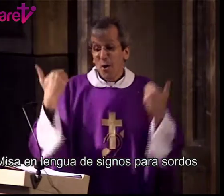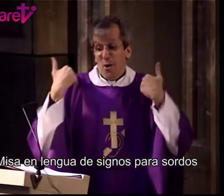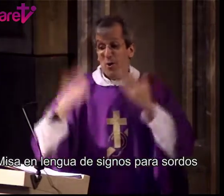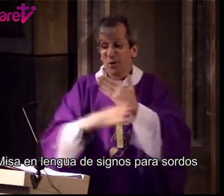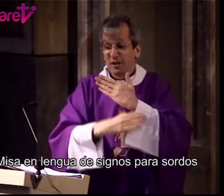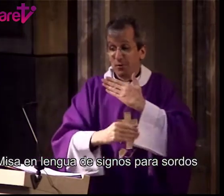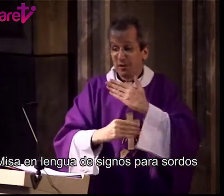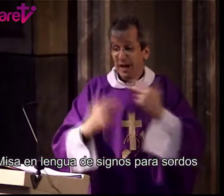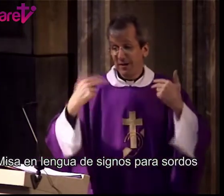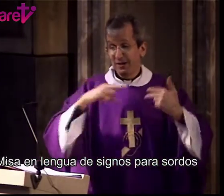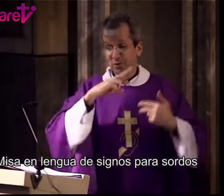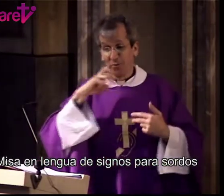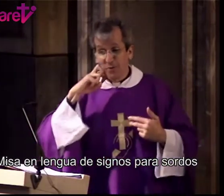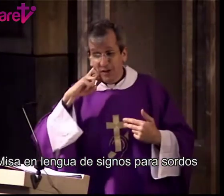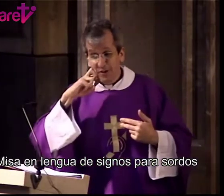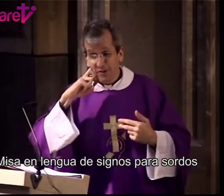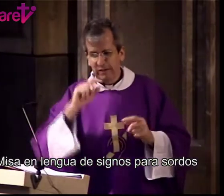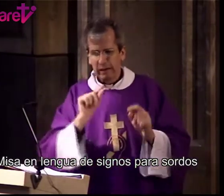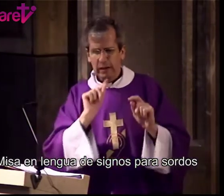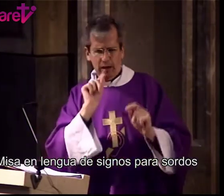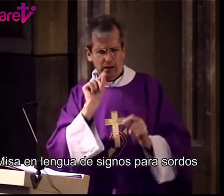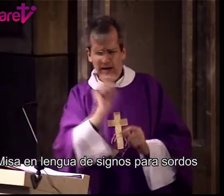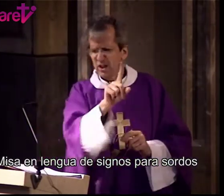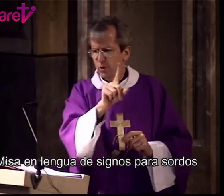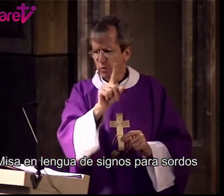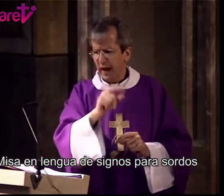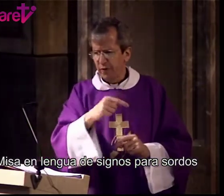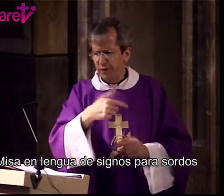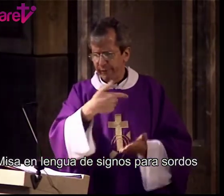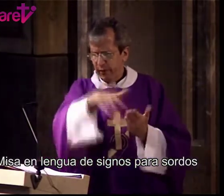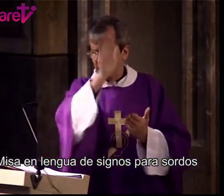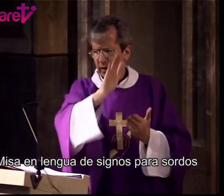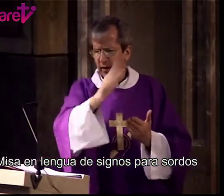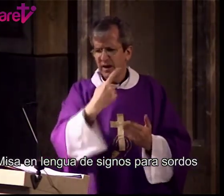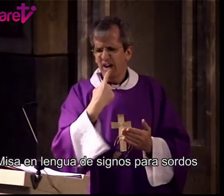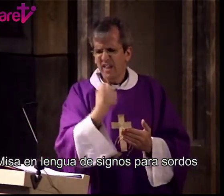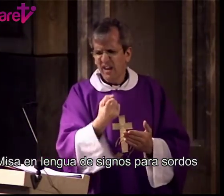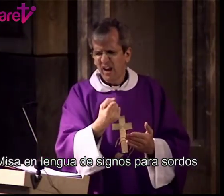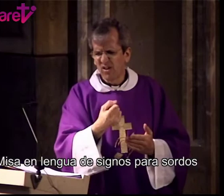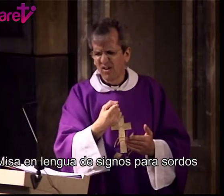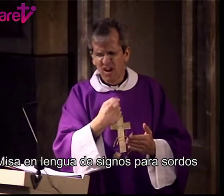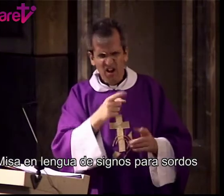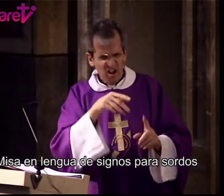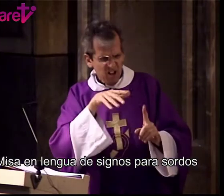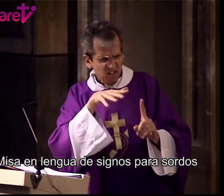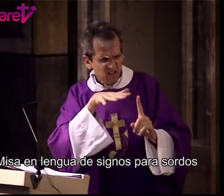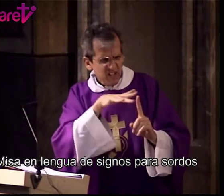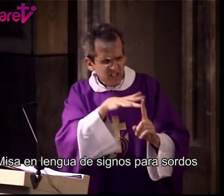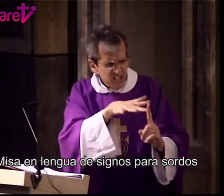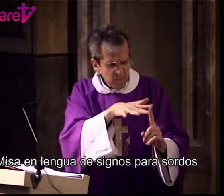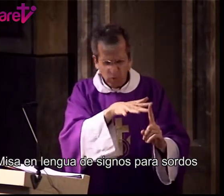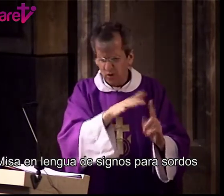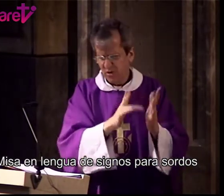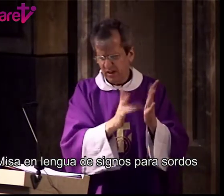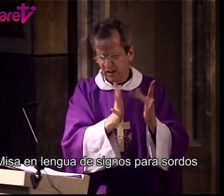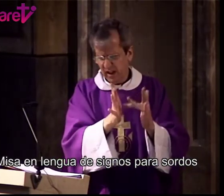Los responsables judíos le insultaron y le dijeron: discípulos de